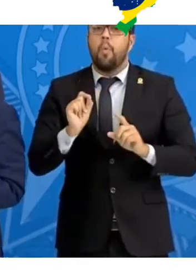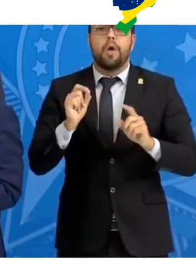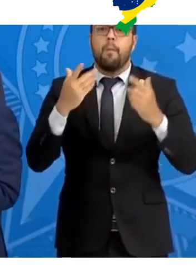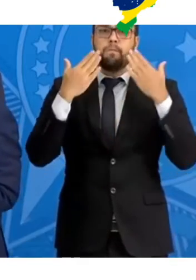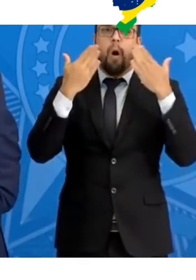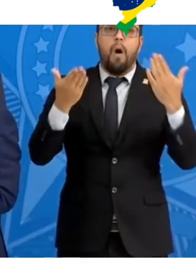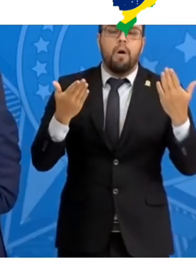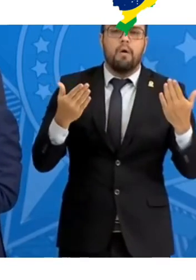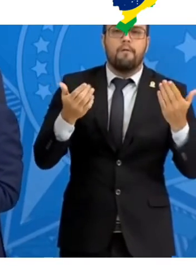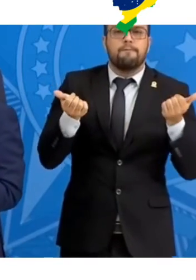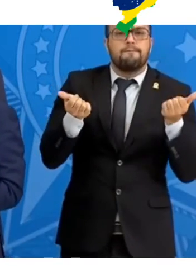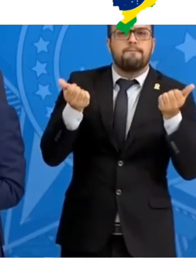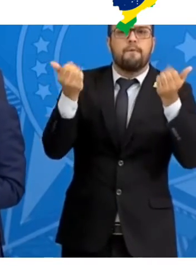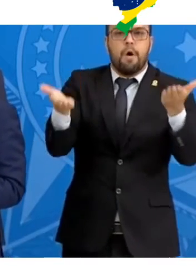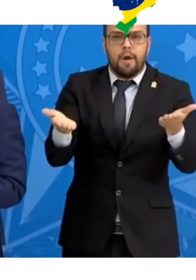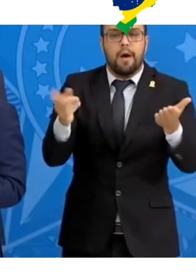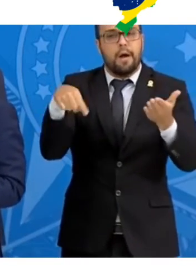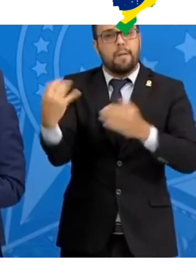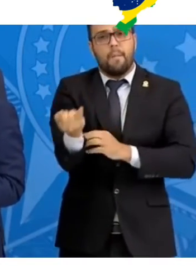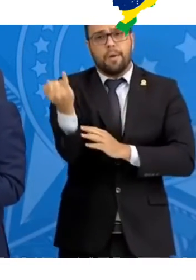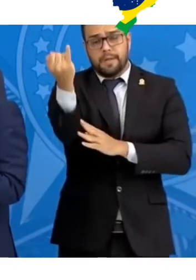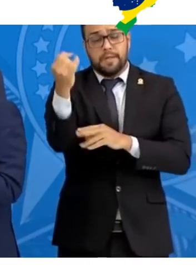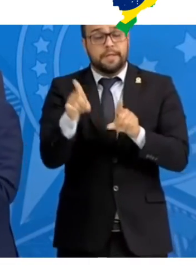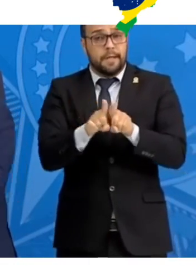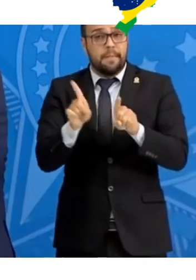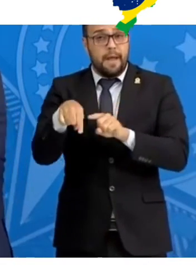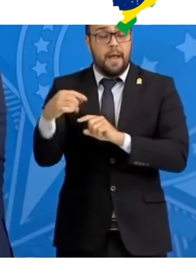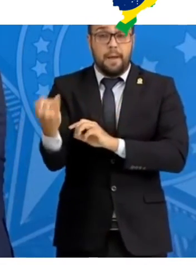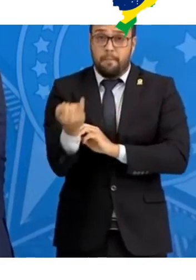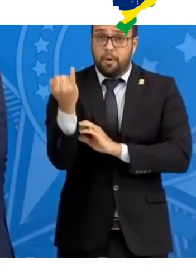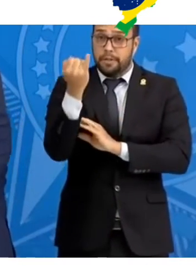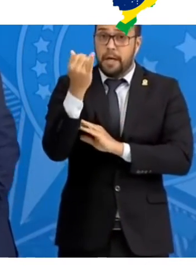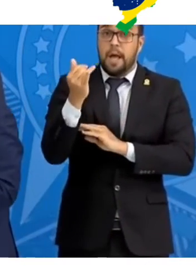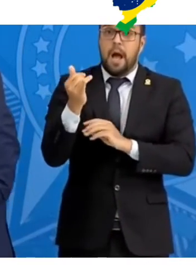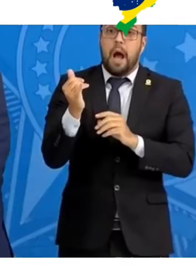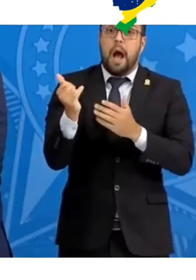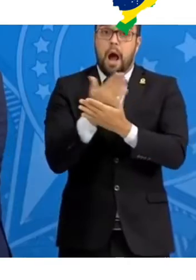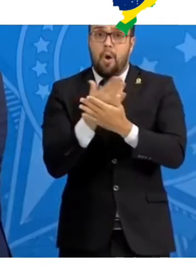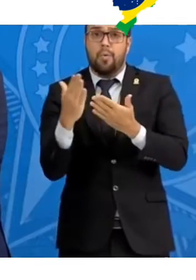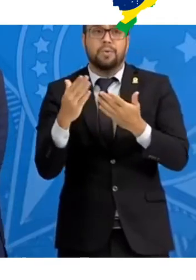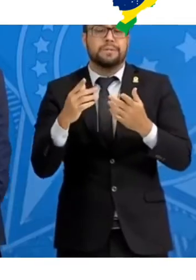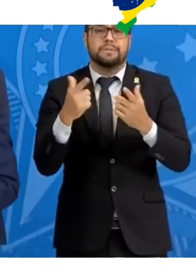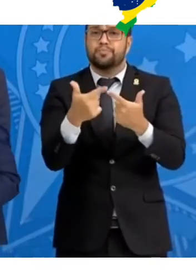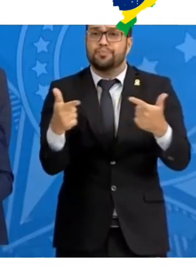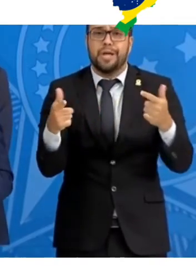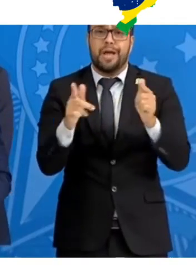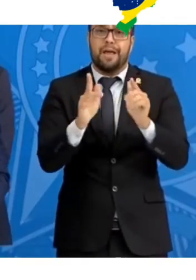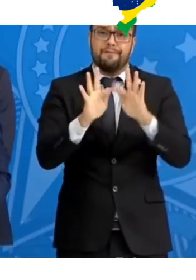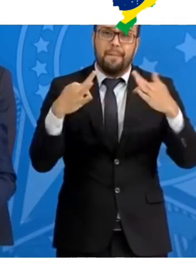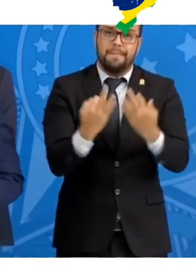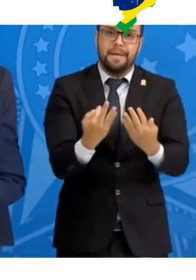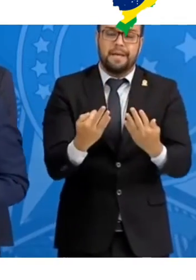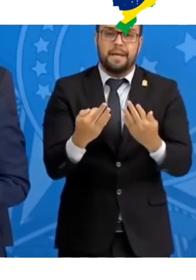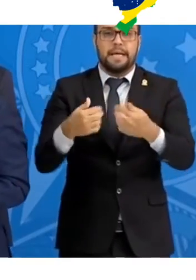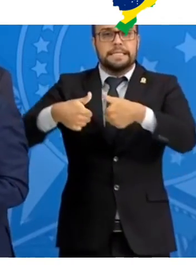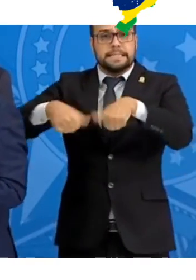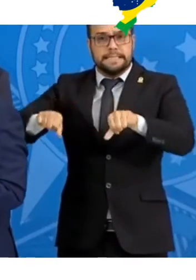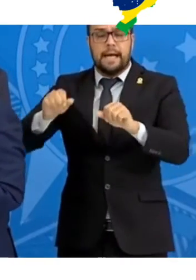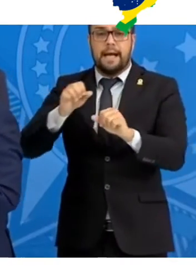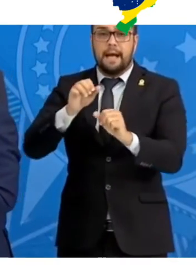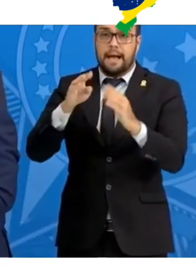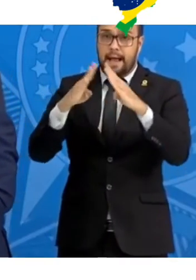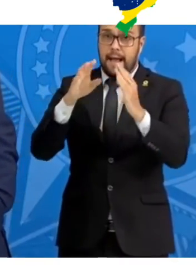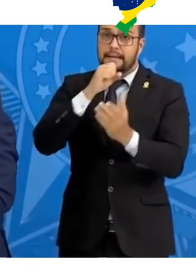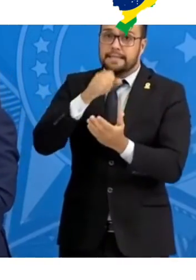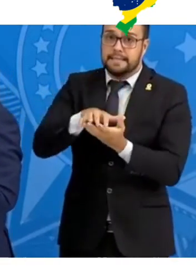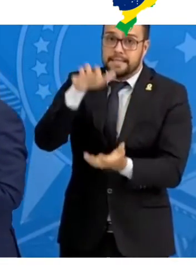muito importante isso. Isso é também importante para os mais vulneráveis, aqueles que não têm família, aqueles que estão em asilos, que os sistemas